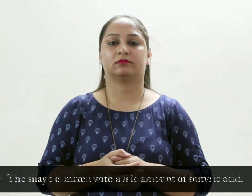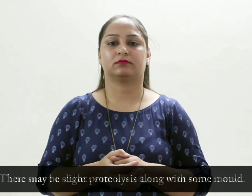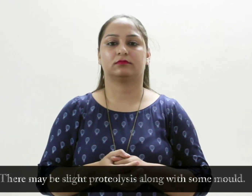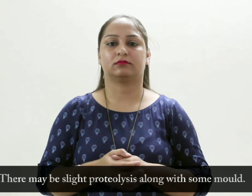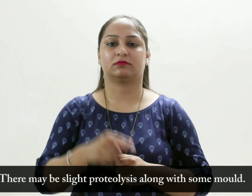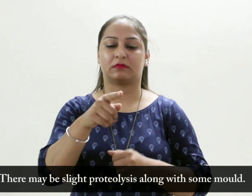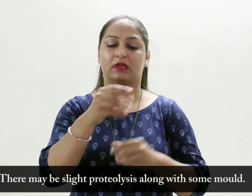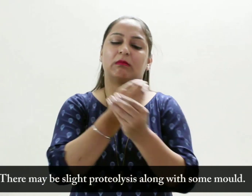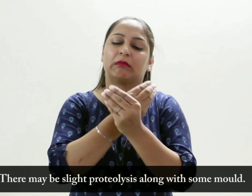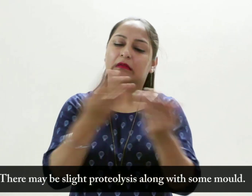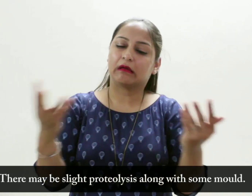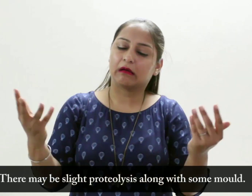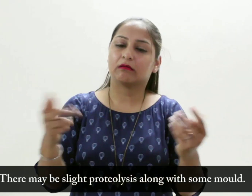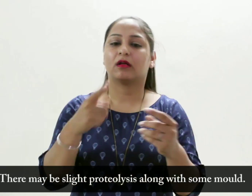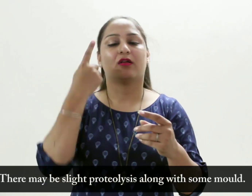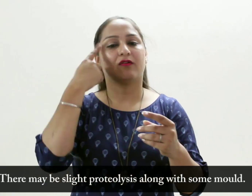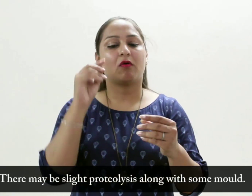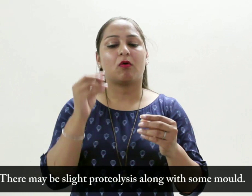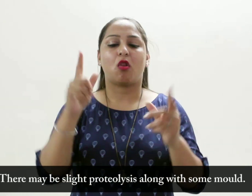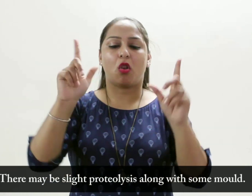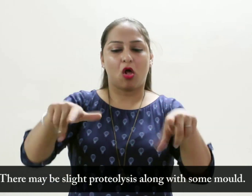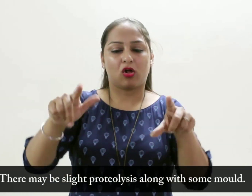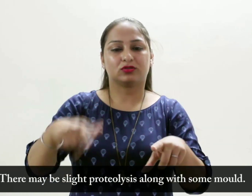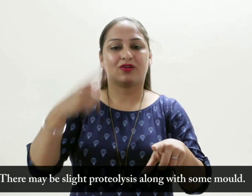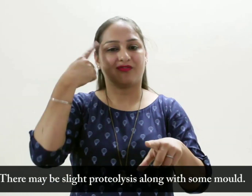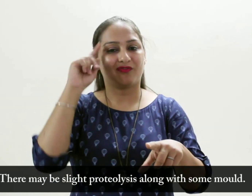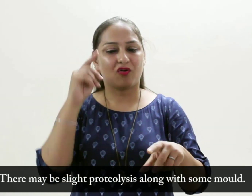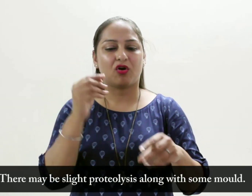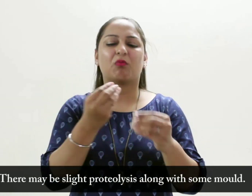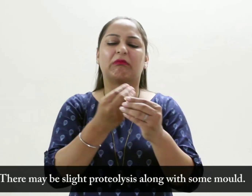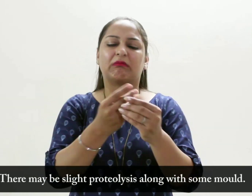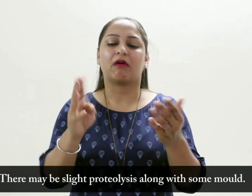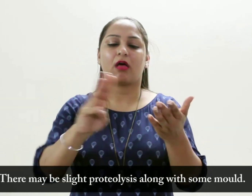के साथ मामूली प्रोटियोलिस हो सकता है।